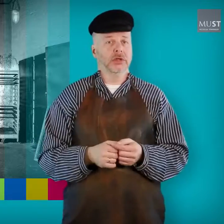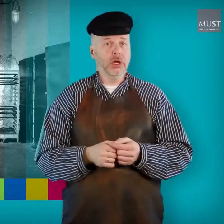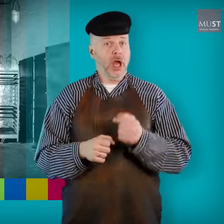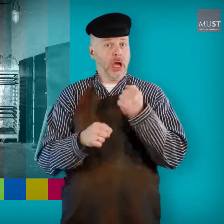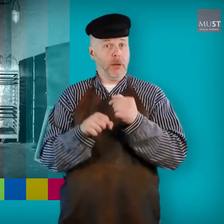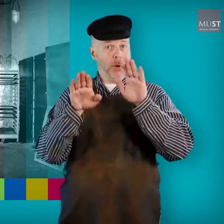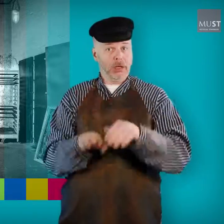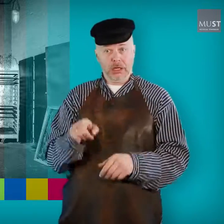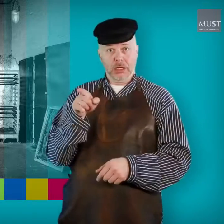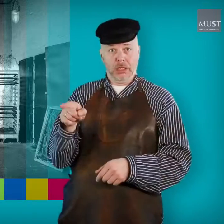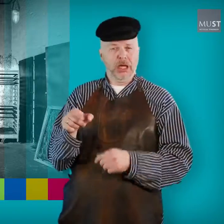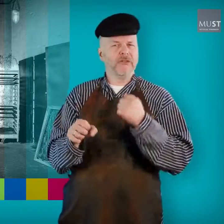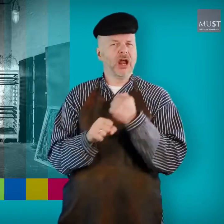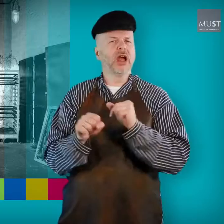Det var en travel arbeidsplass.